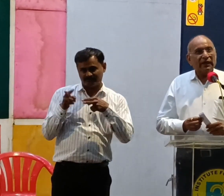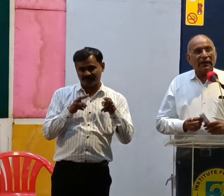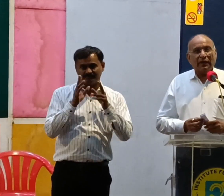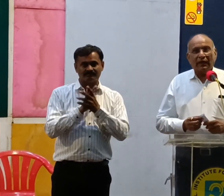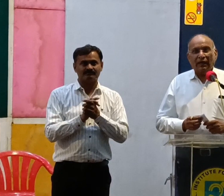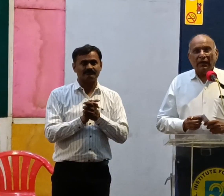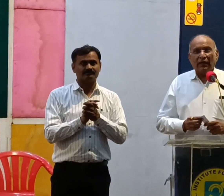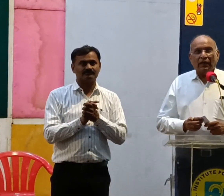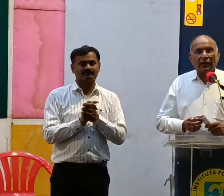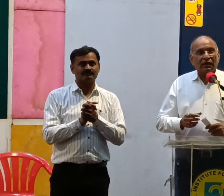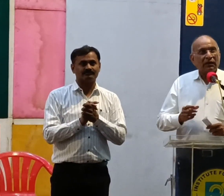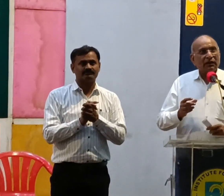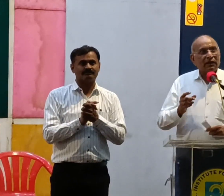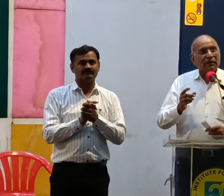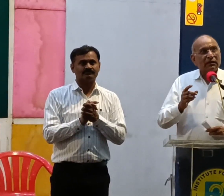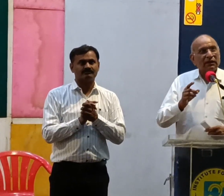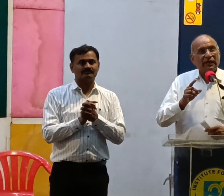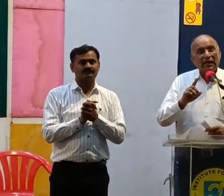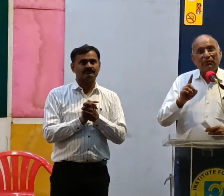કે